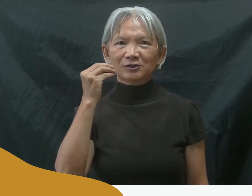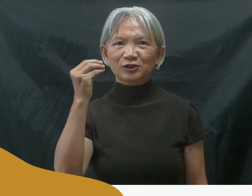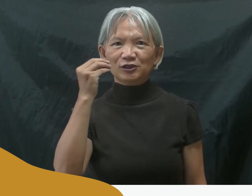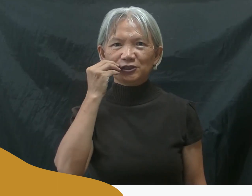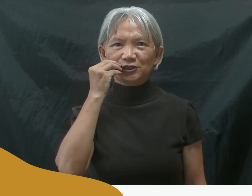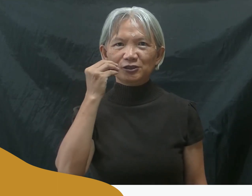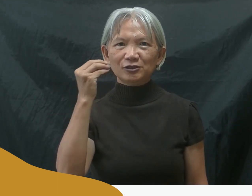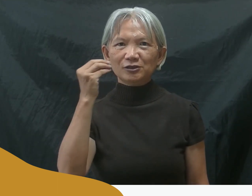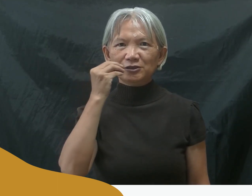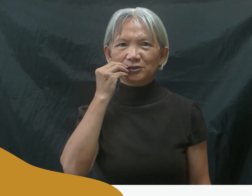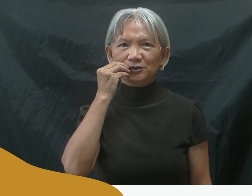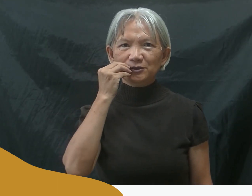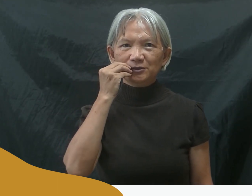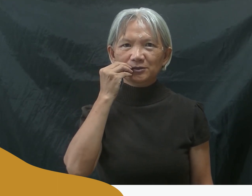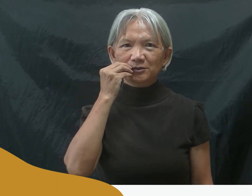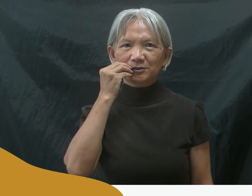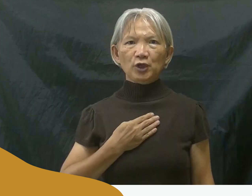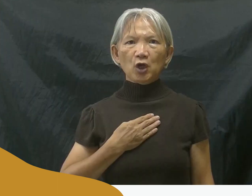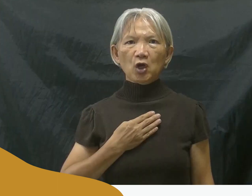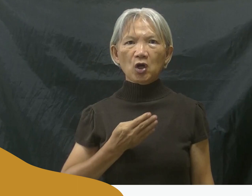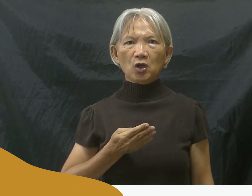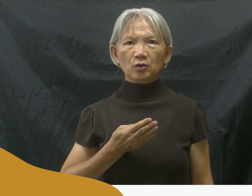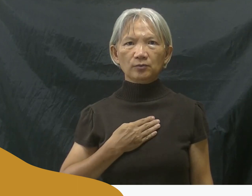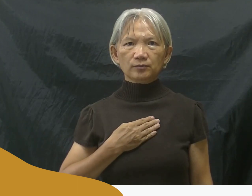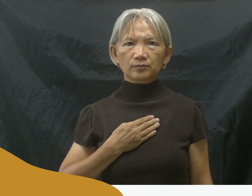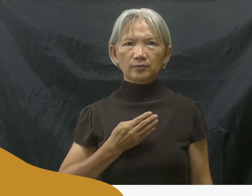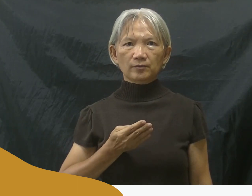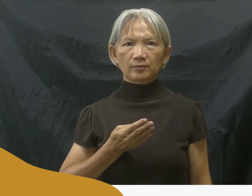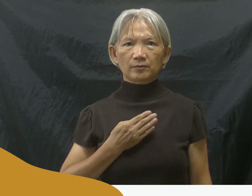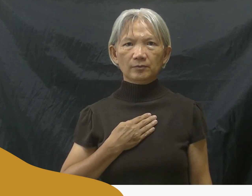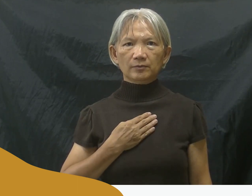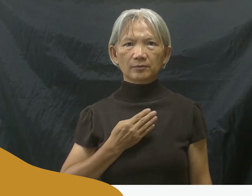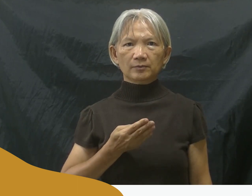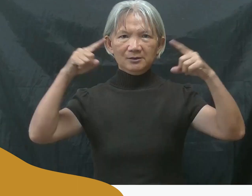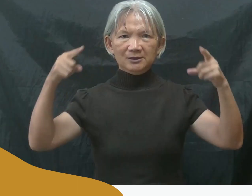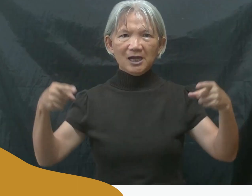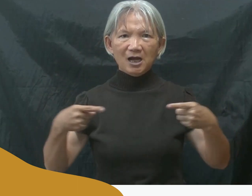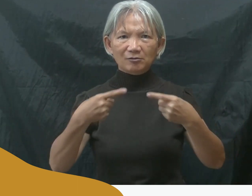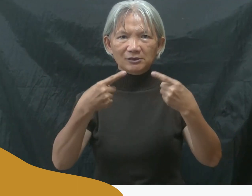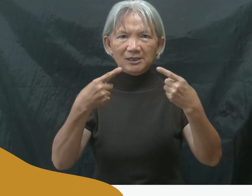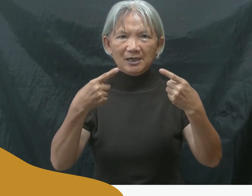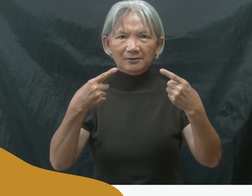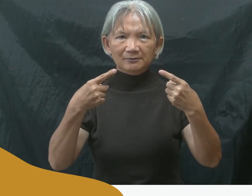吃，有，吵架。